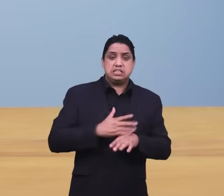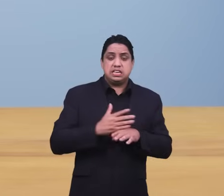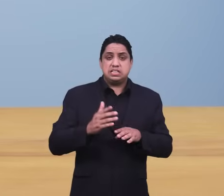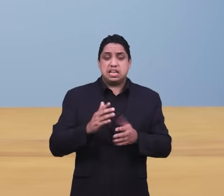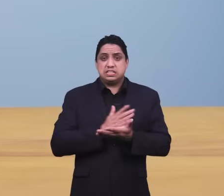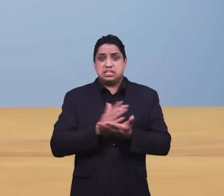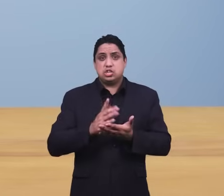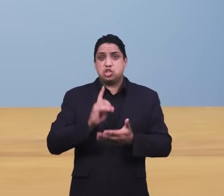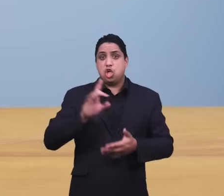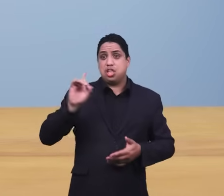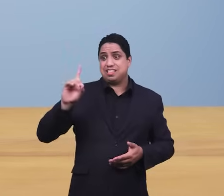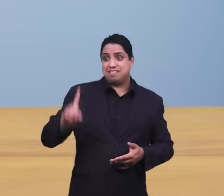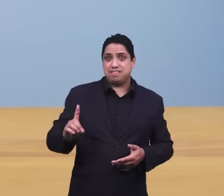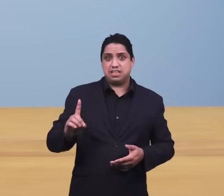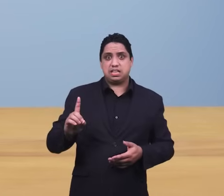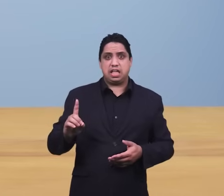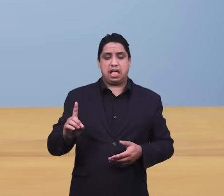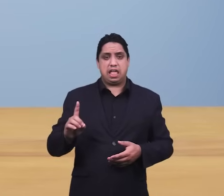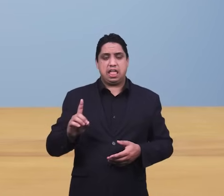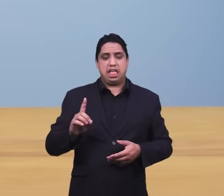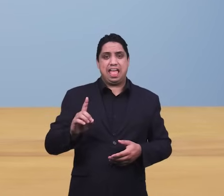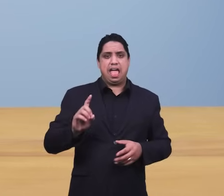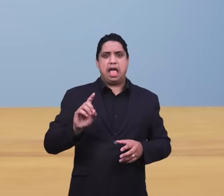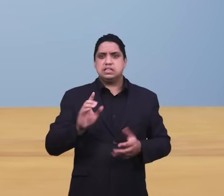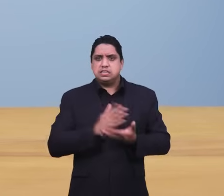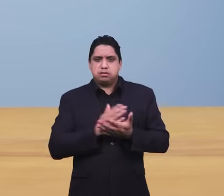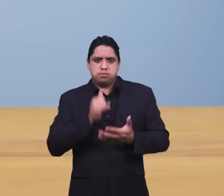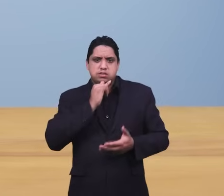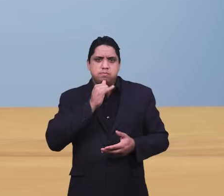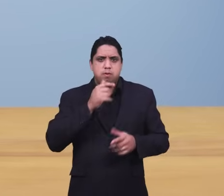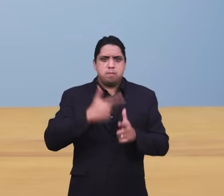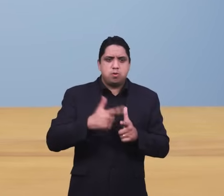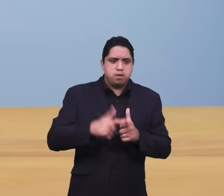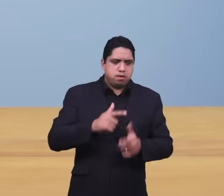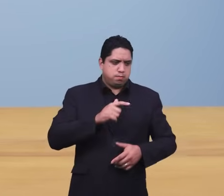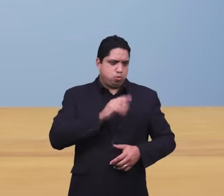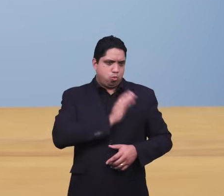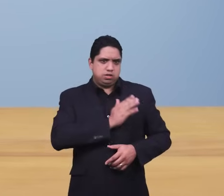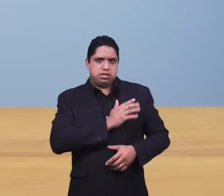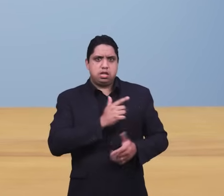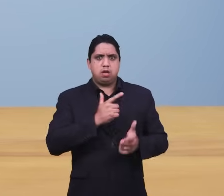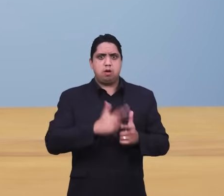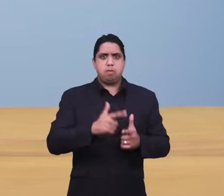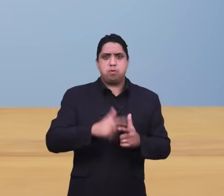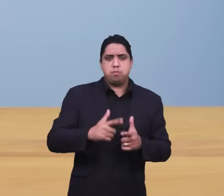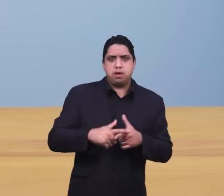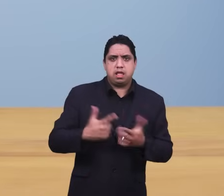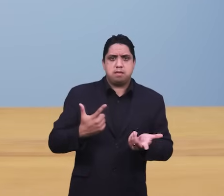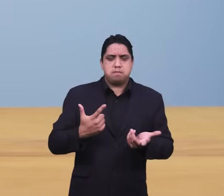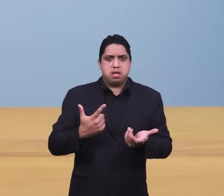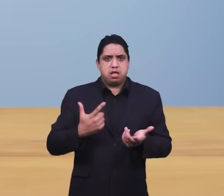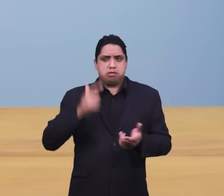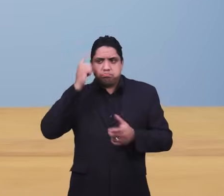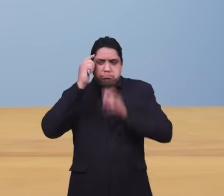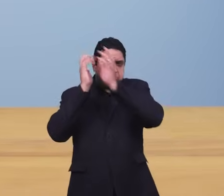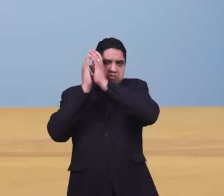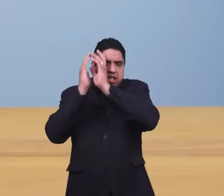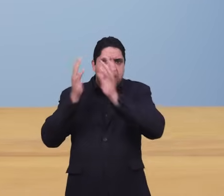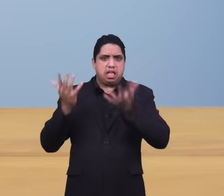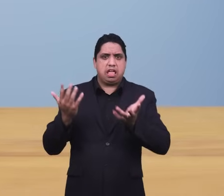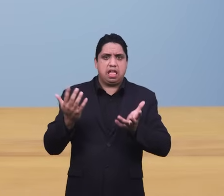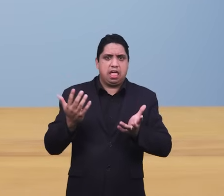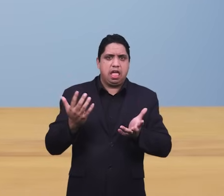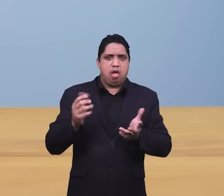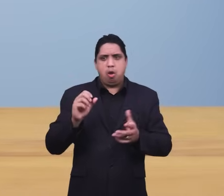falando apenas das síndromes, mas comprometimentos neurológicos, malformações de membros. Então, são infinitas